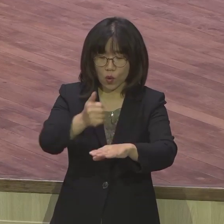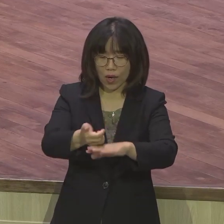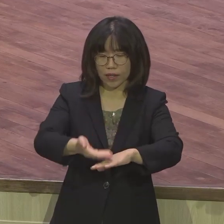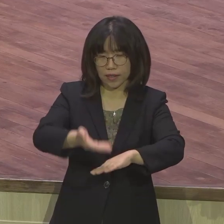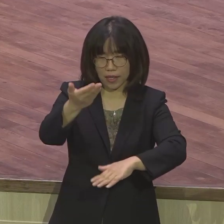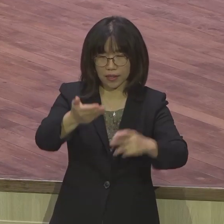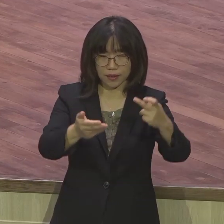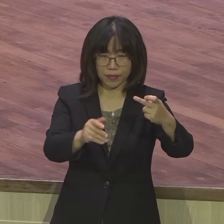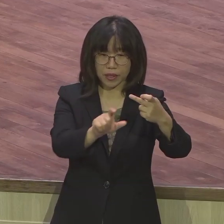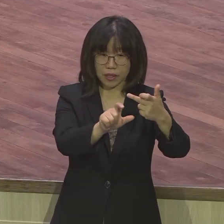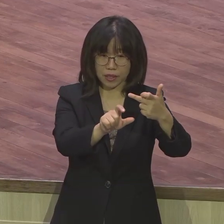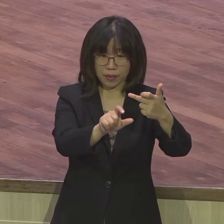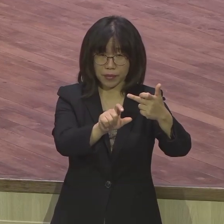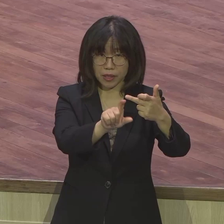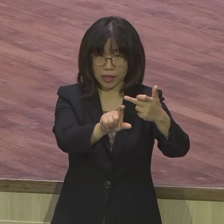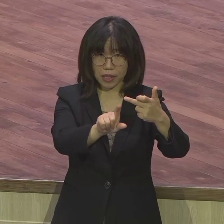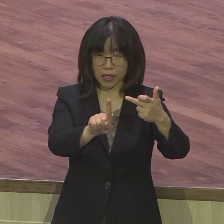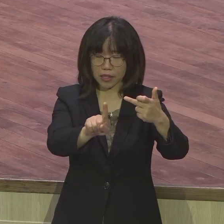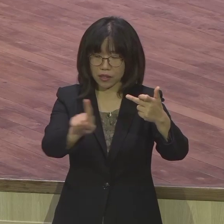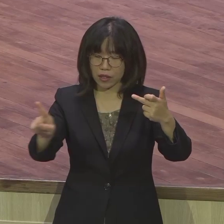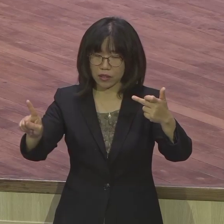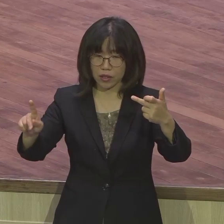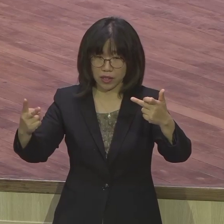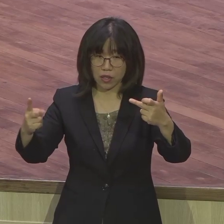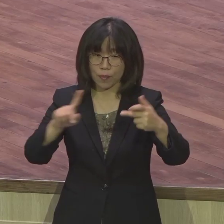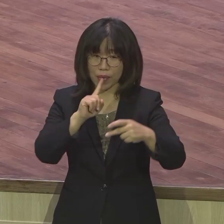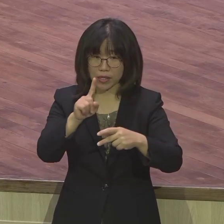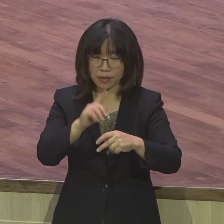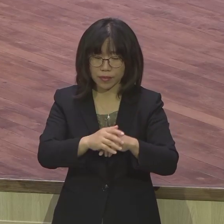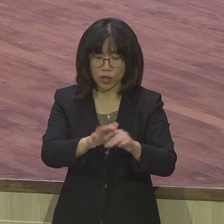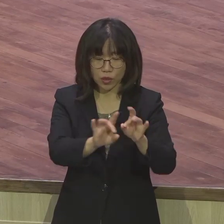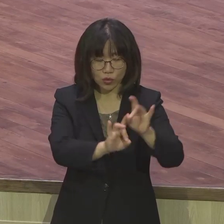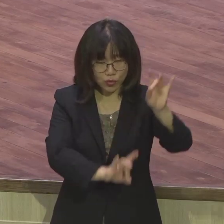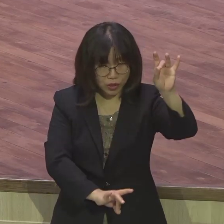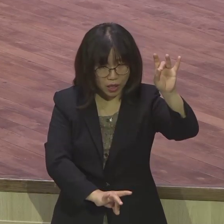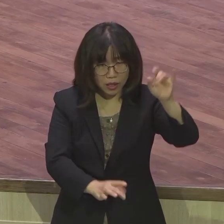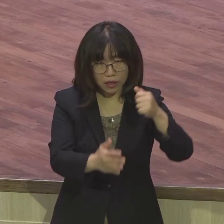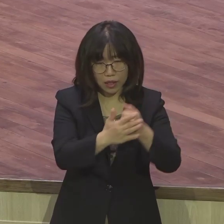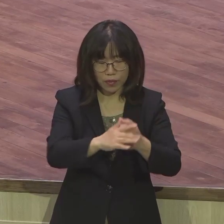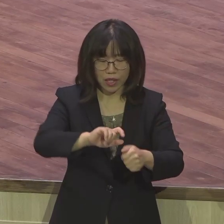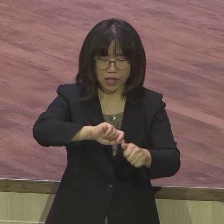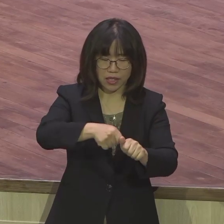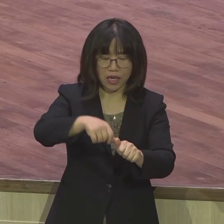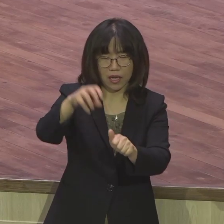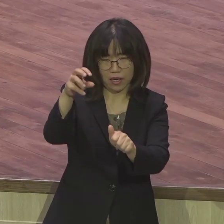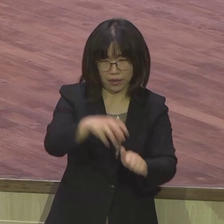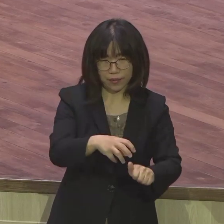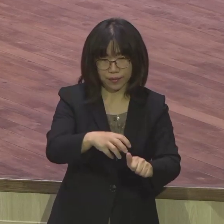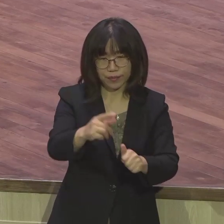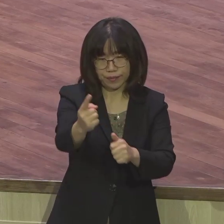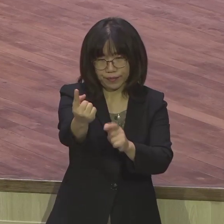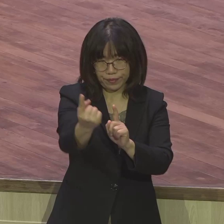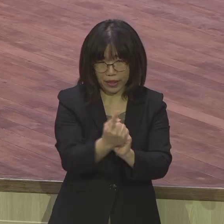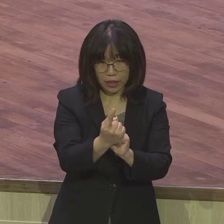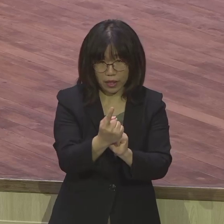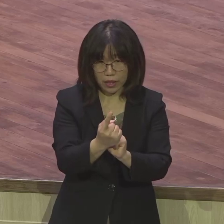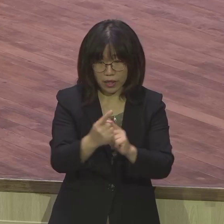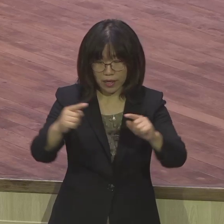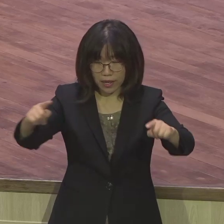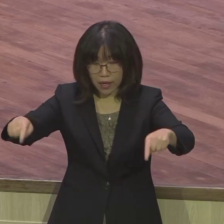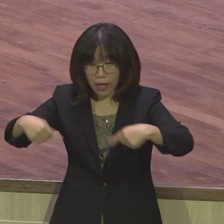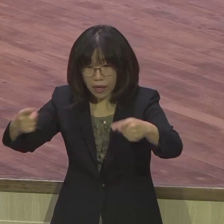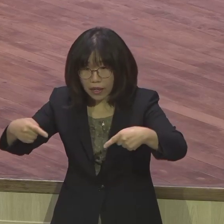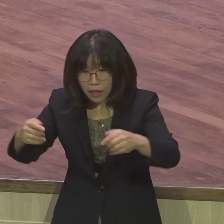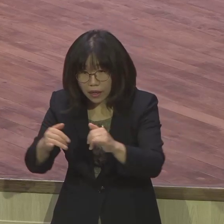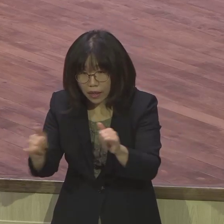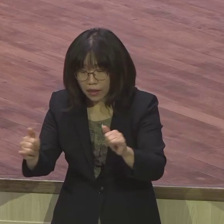1절에서 24절에 나옵니다. 반드시 우상을 섬기게 되어지면 재앙이 임하게 됩니다. 그래서 이 엘리야는 재앙을